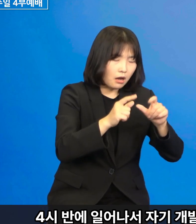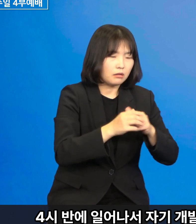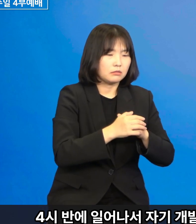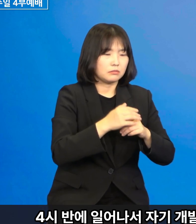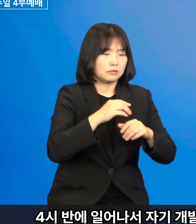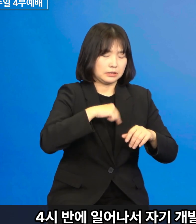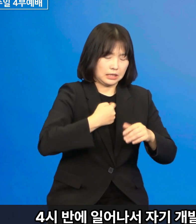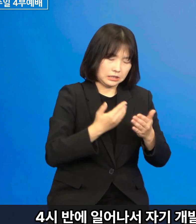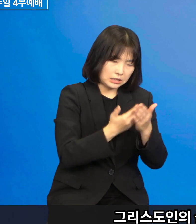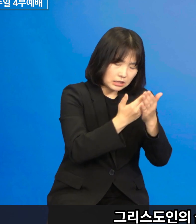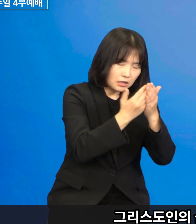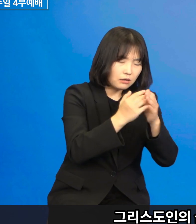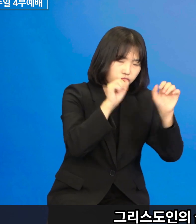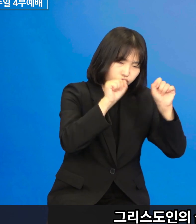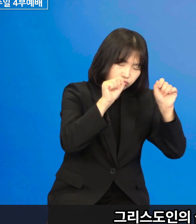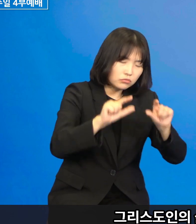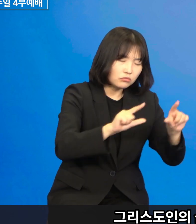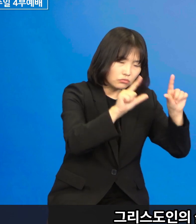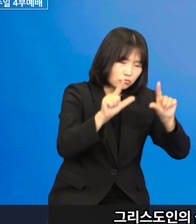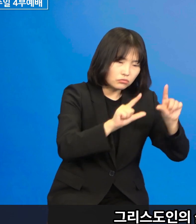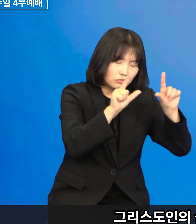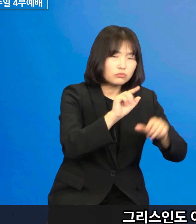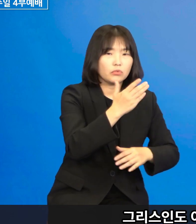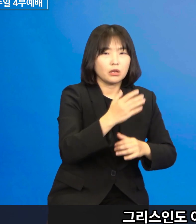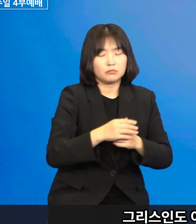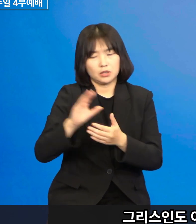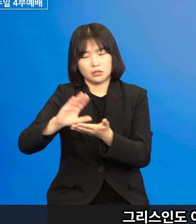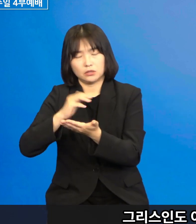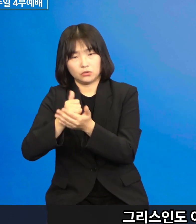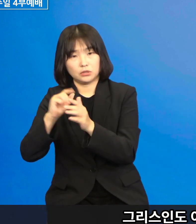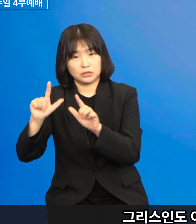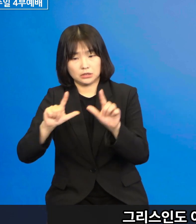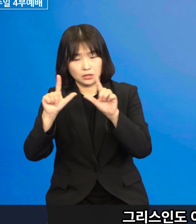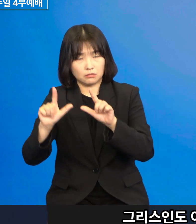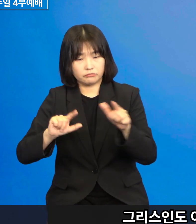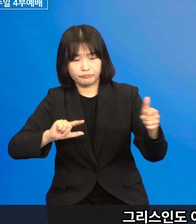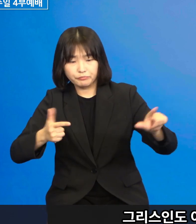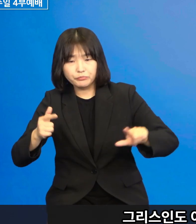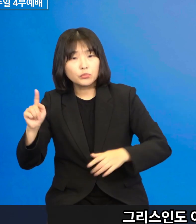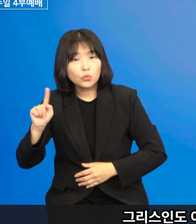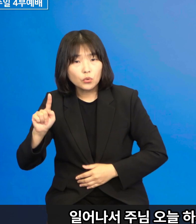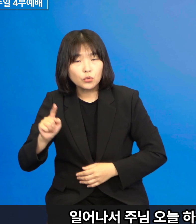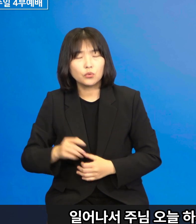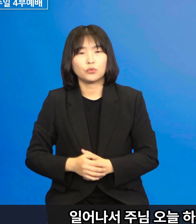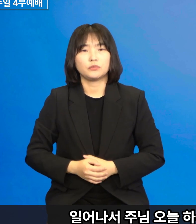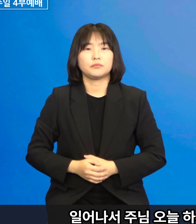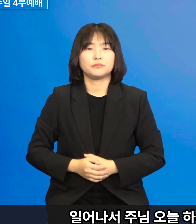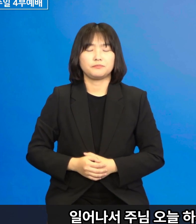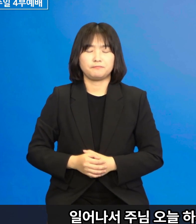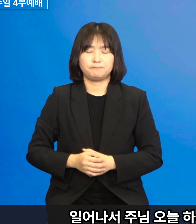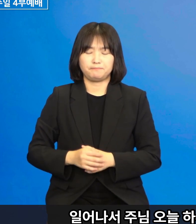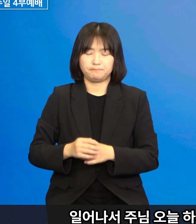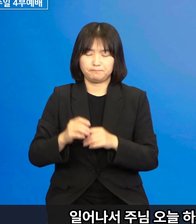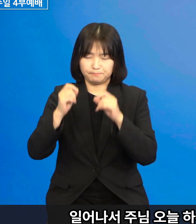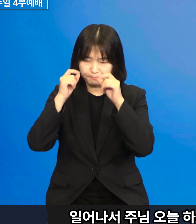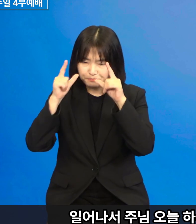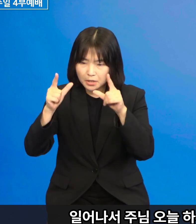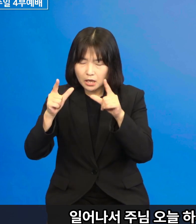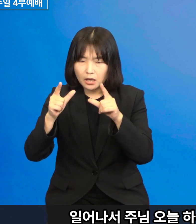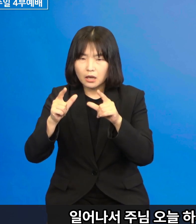됩니다. 근데 그리스도인의 삶이 다른 건 뭡니까? 그리스도인도 이걸 다 할 수 있지만 일어나서 주님 오늘